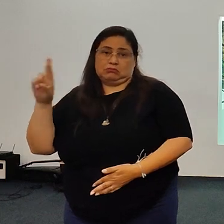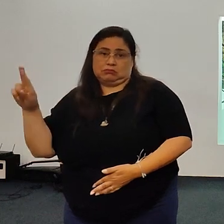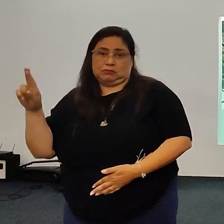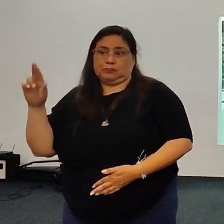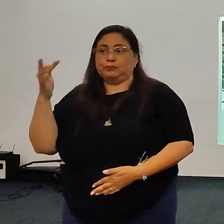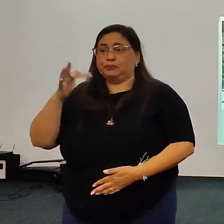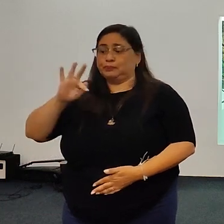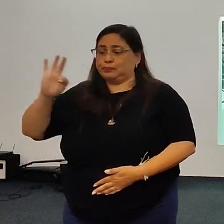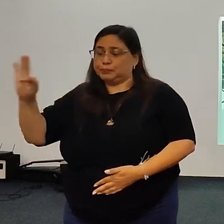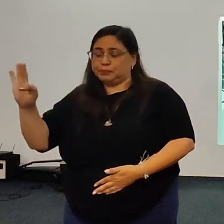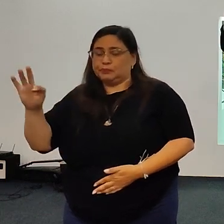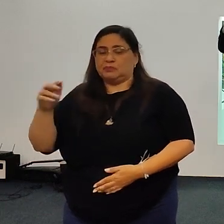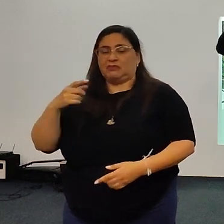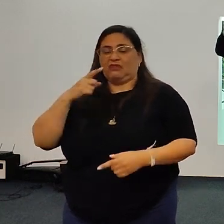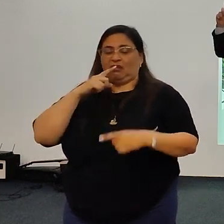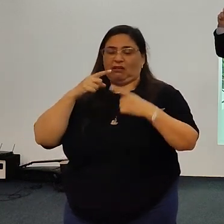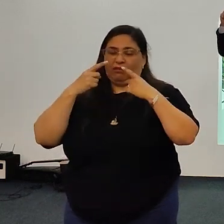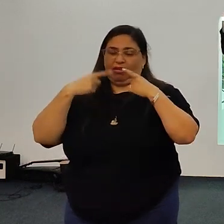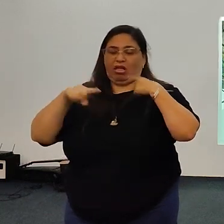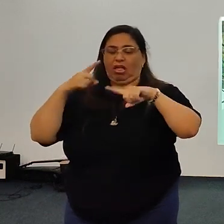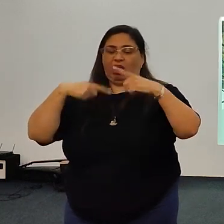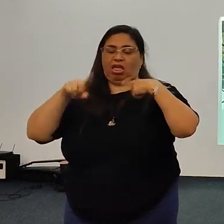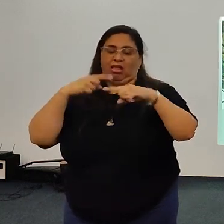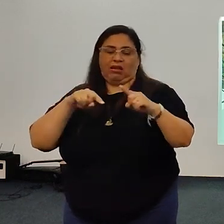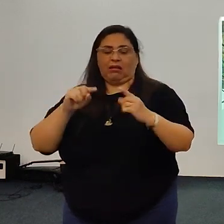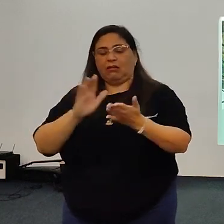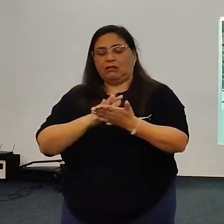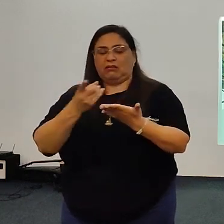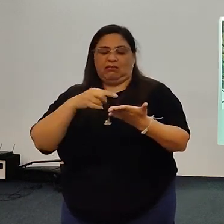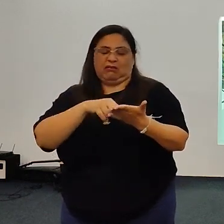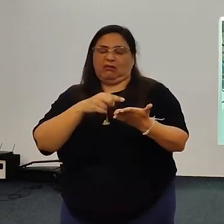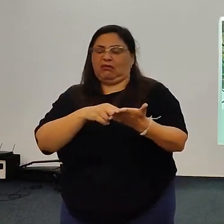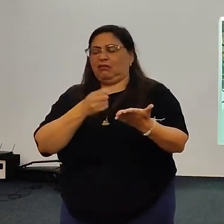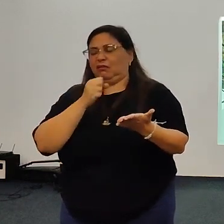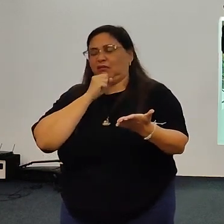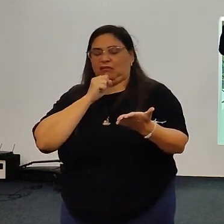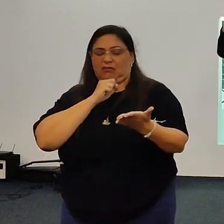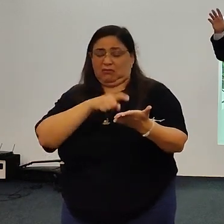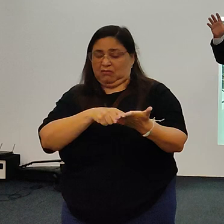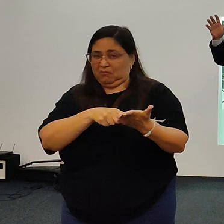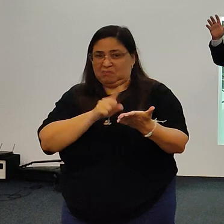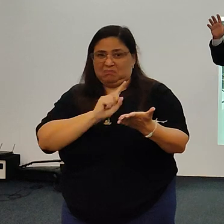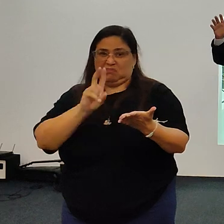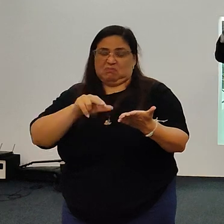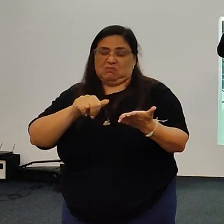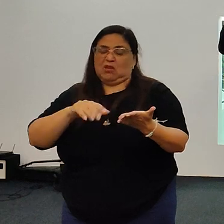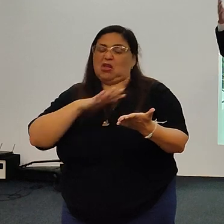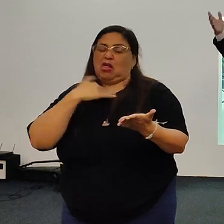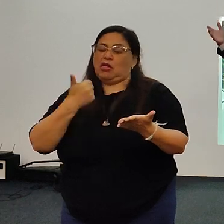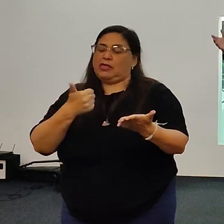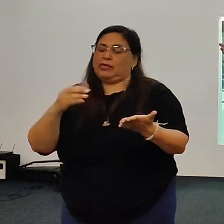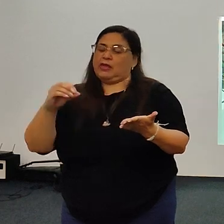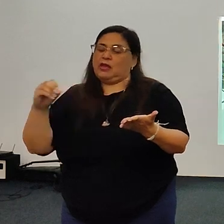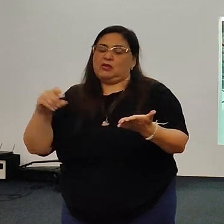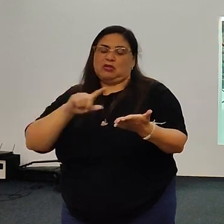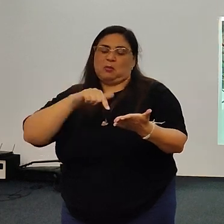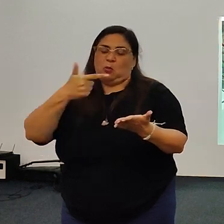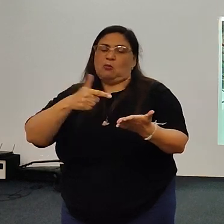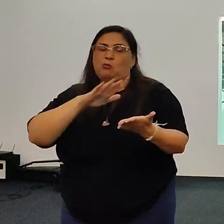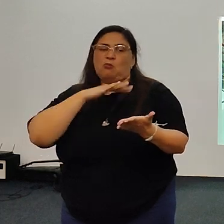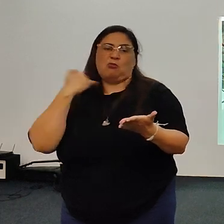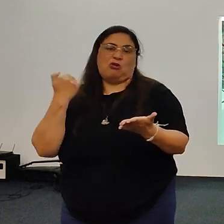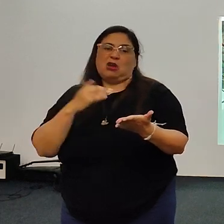das Escrituras, dizendo que a Bíblia iria desaparecer no máximo 100 anos após a sua morte, porque ele não dava crédito algum.